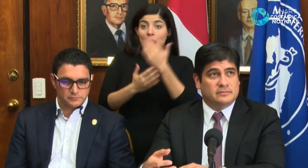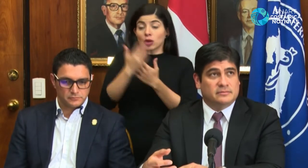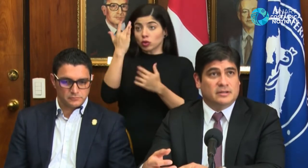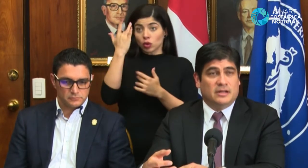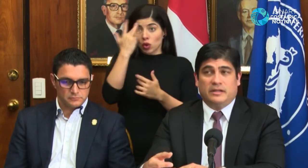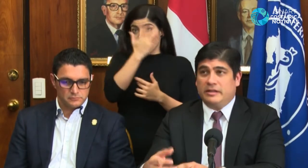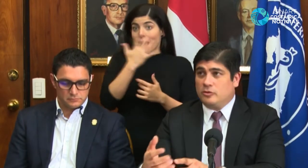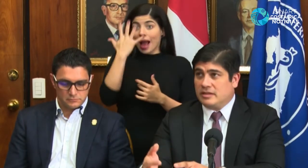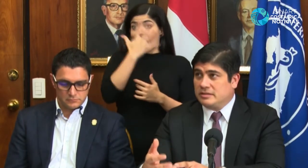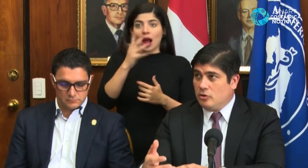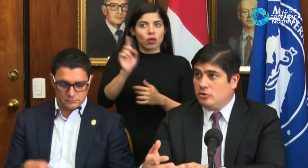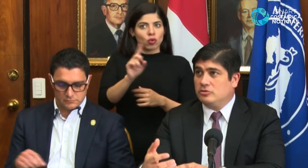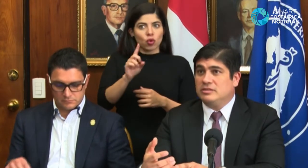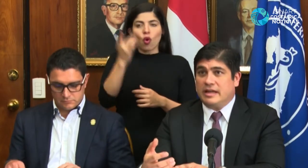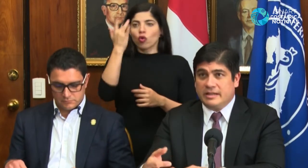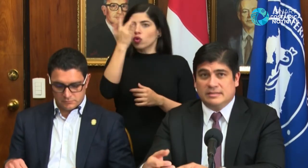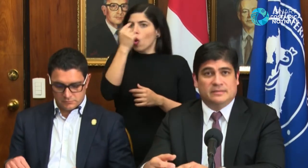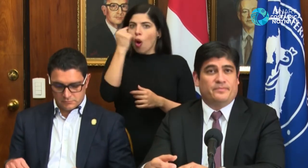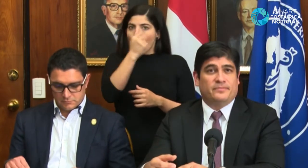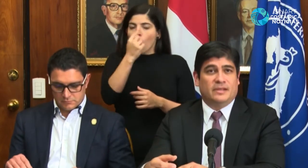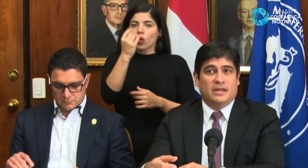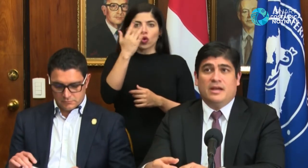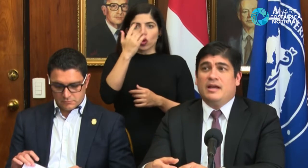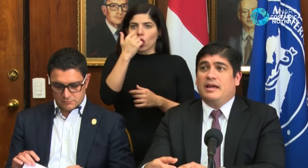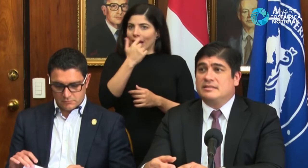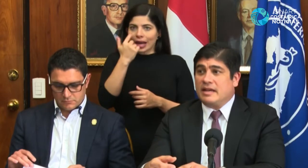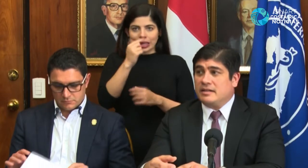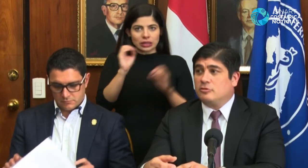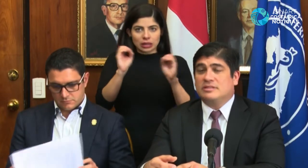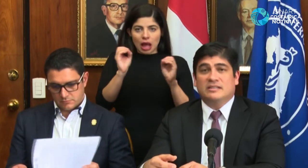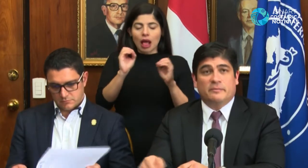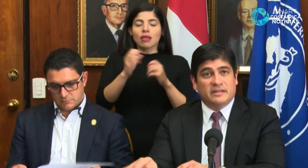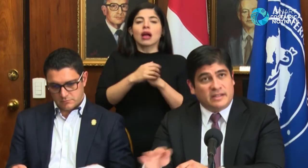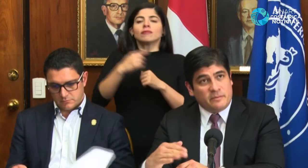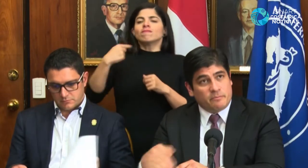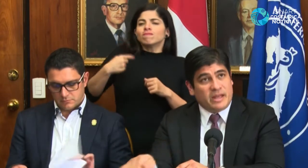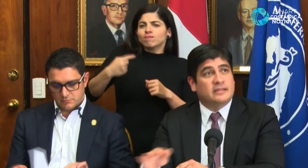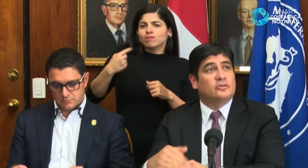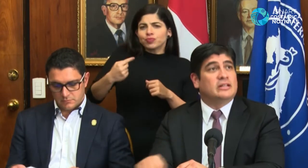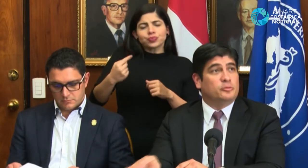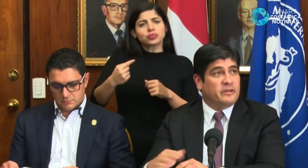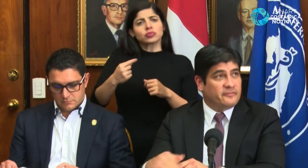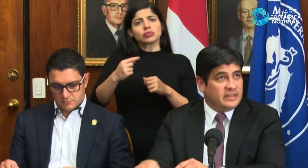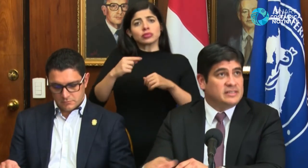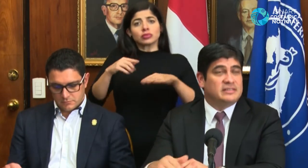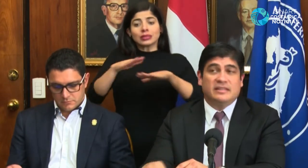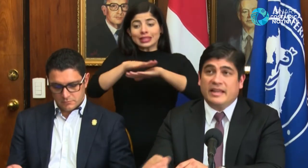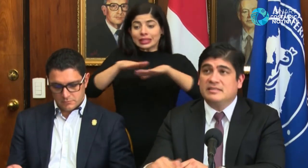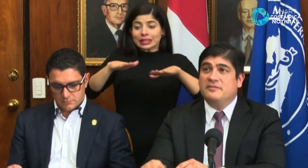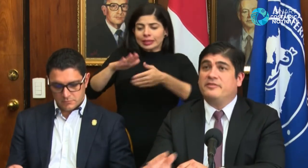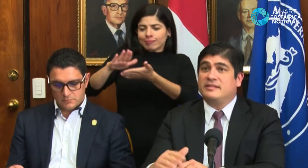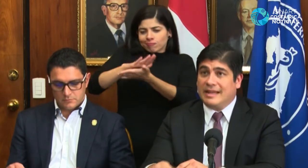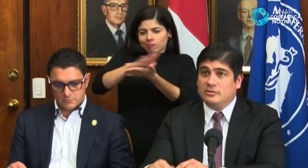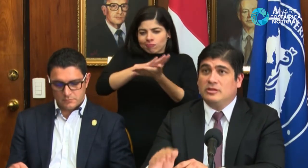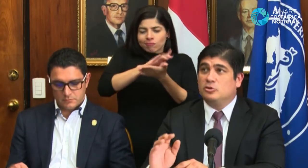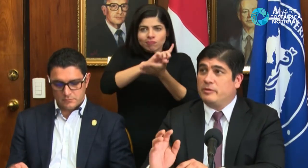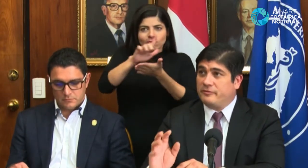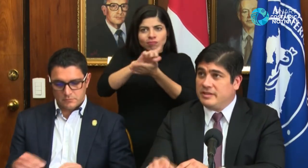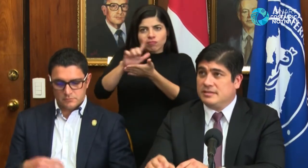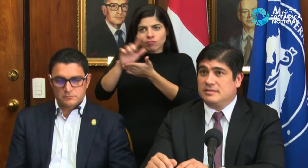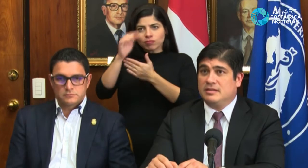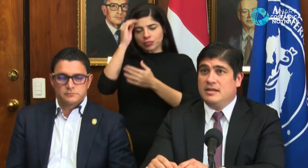cara, ni tocarse ojos ni nariz, estar constantemente limpiando las superficies y desinfectando